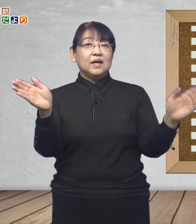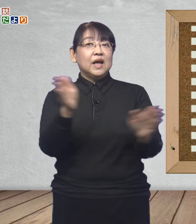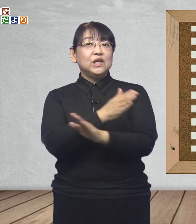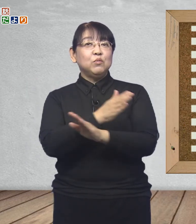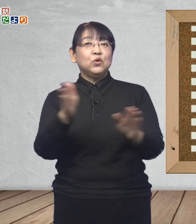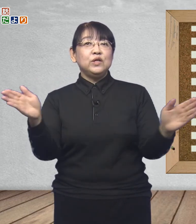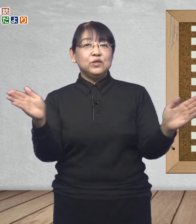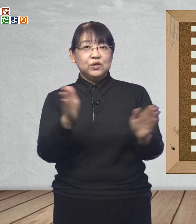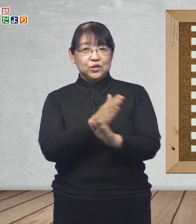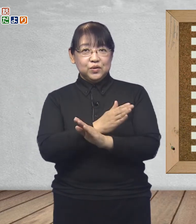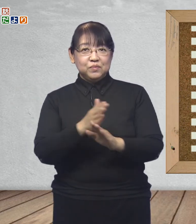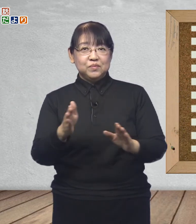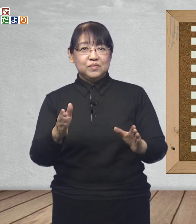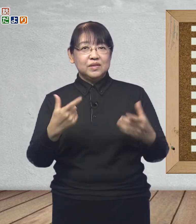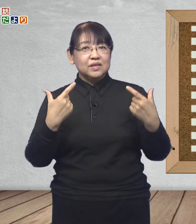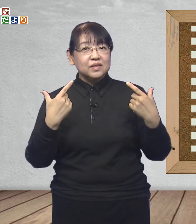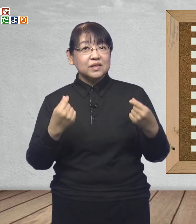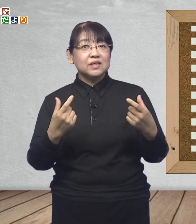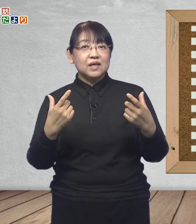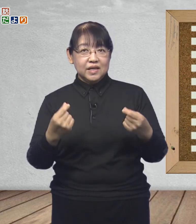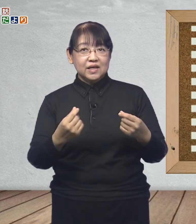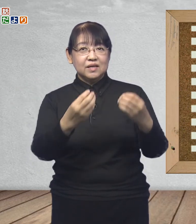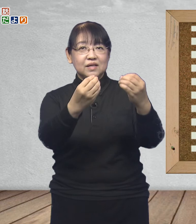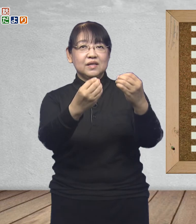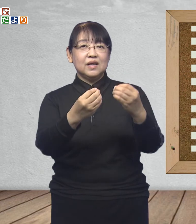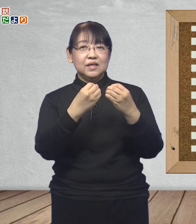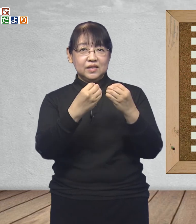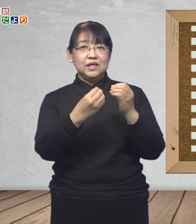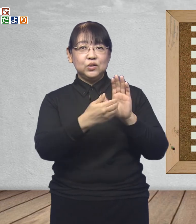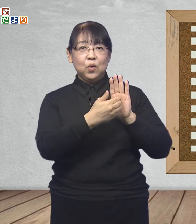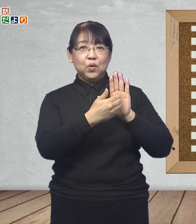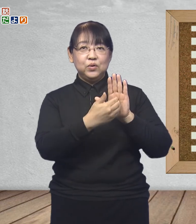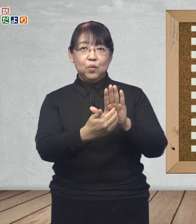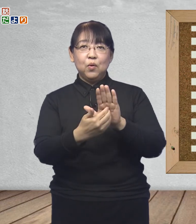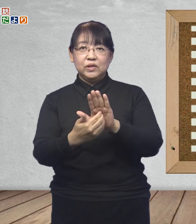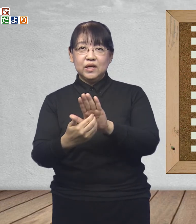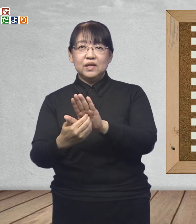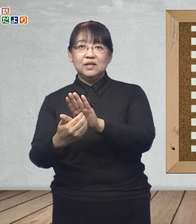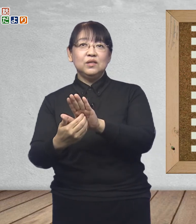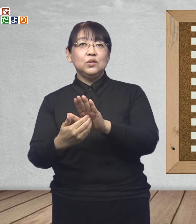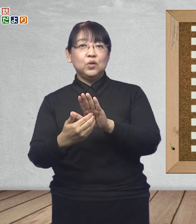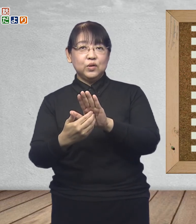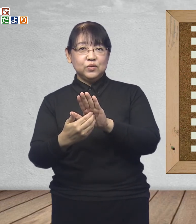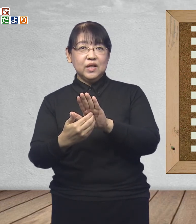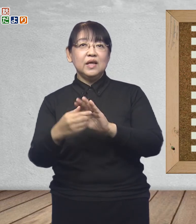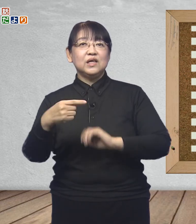換気も取りつつ、しっかり感染症予防に取り組んでいき